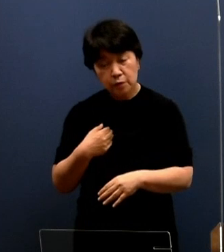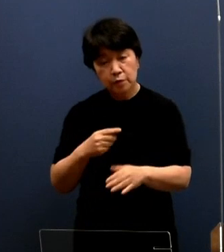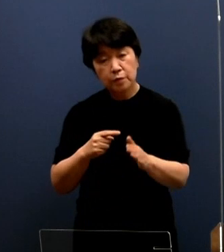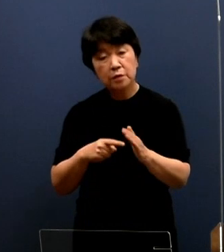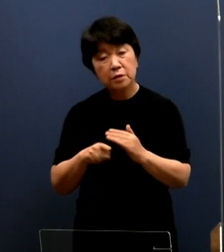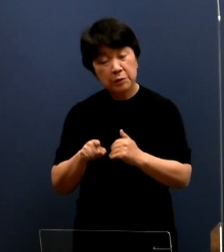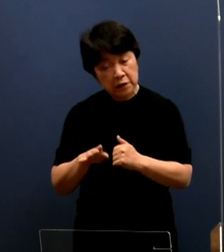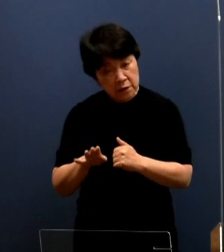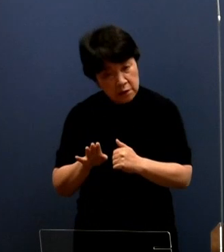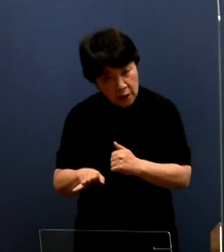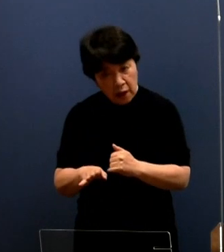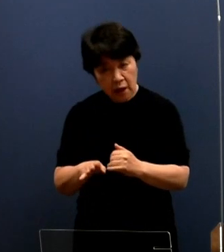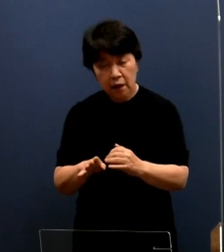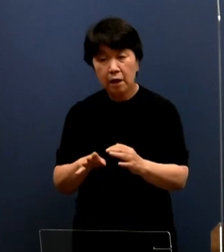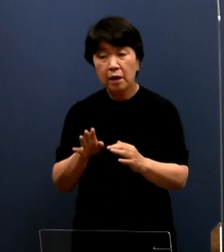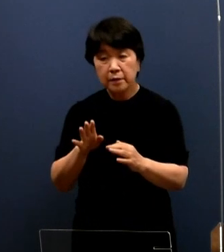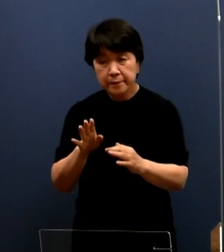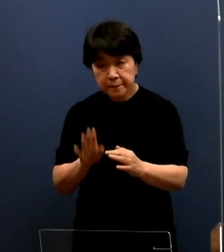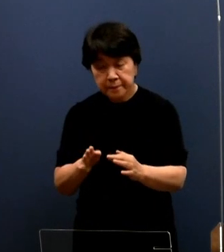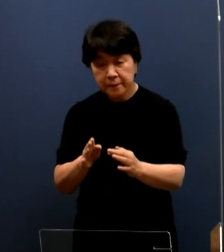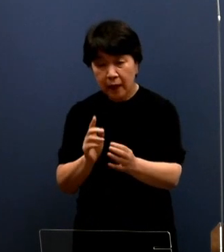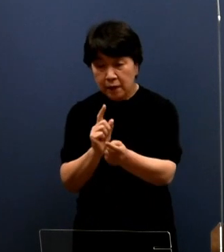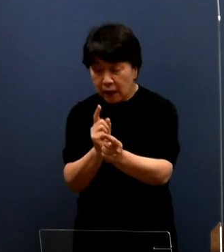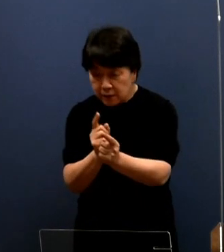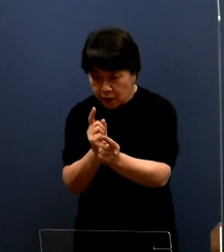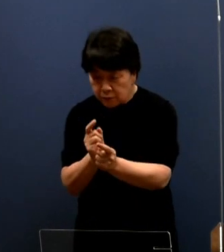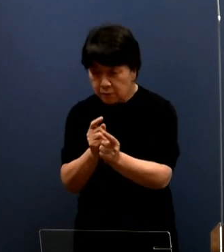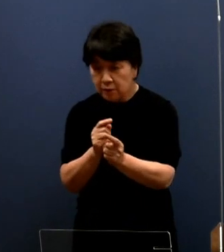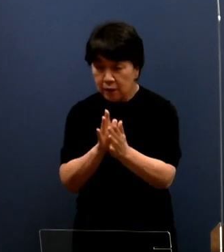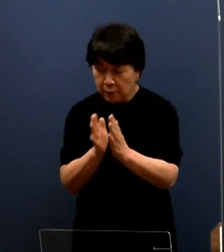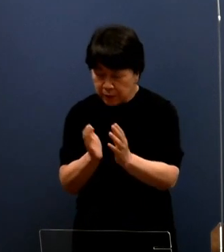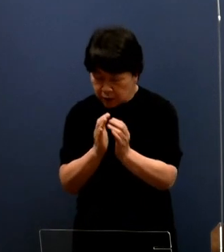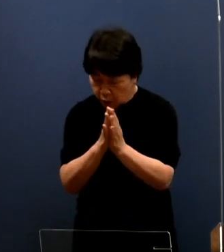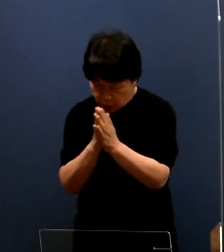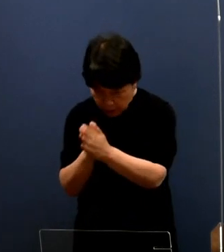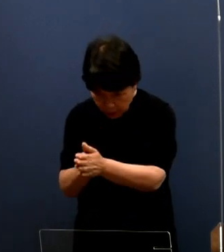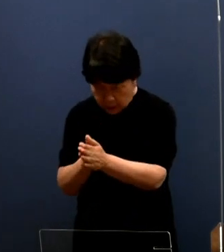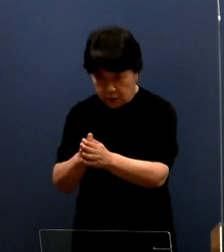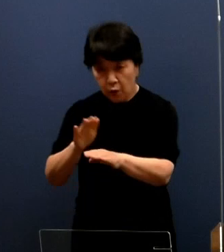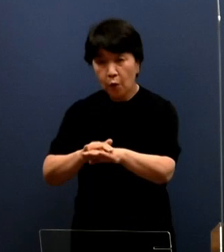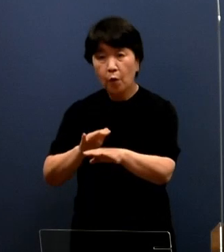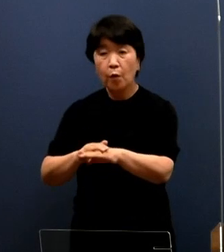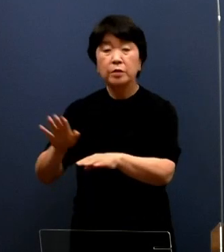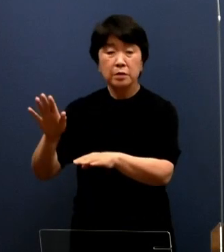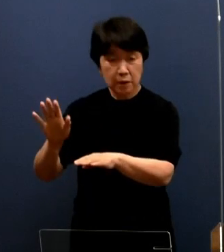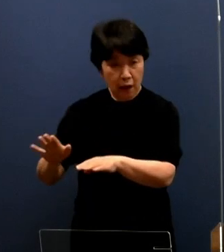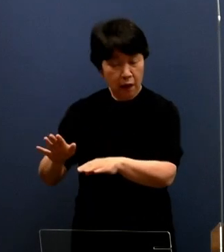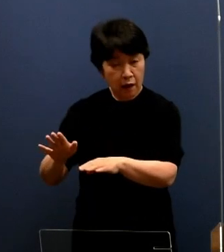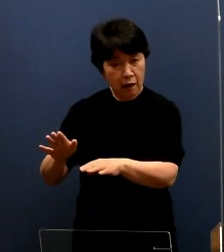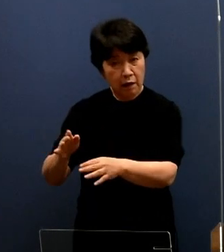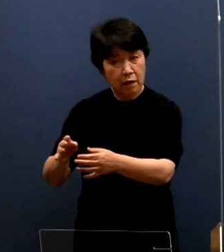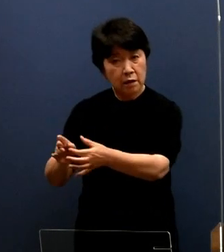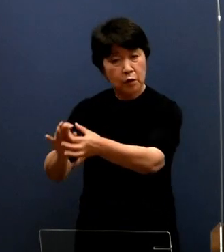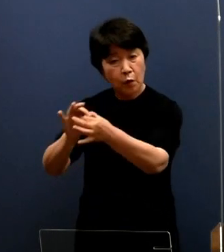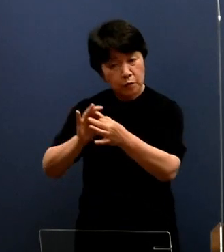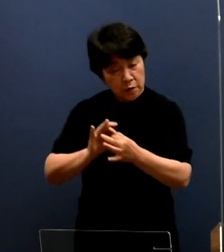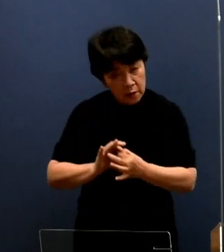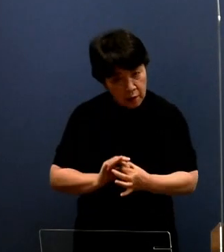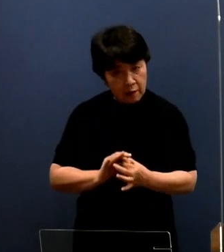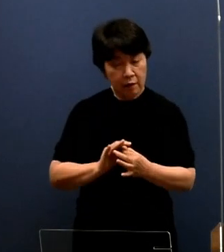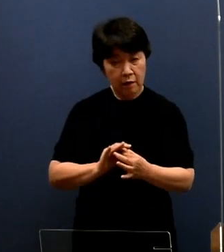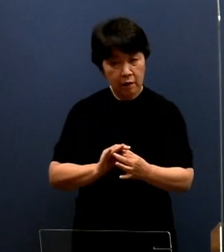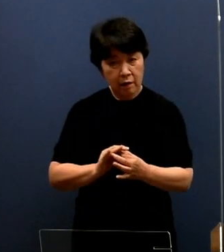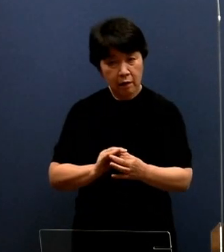こういう独自の対策を早めに講じたということが、今、この状況で、爆発的なその感染